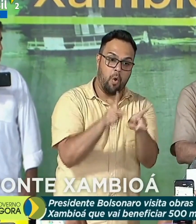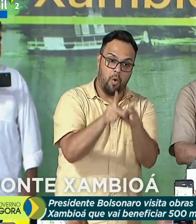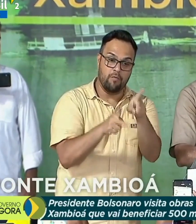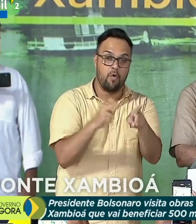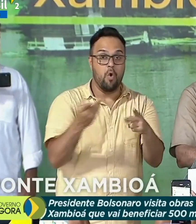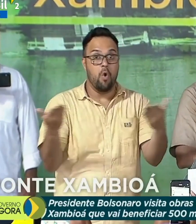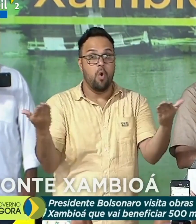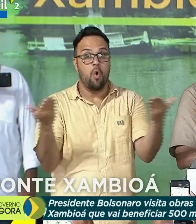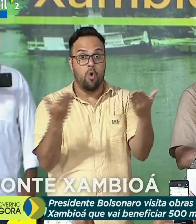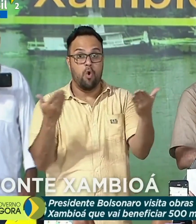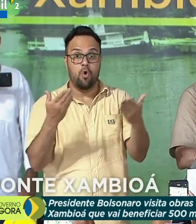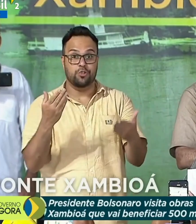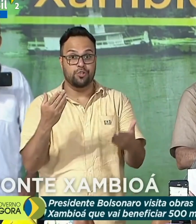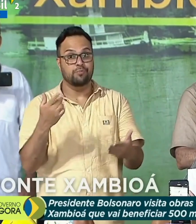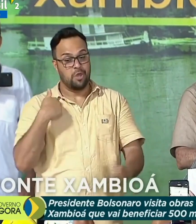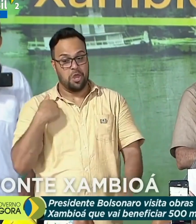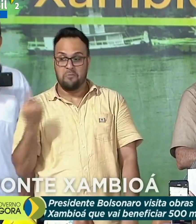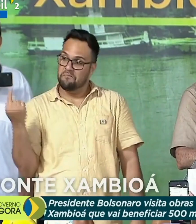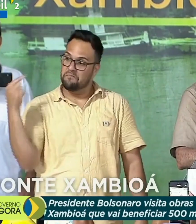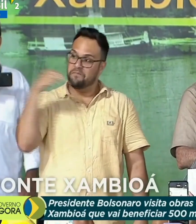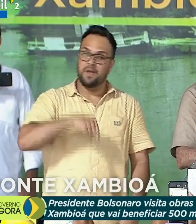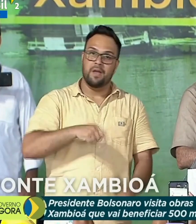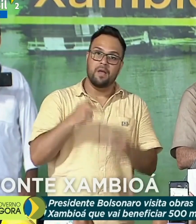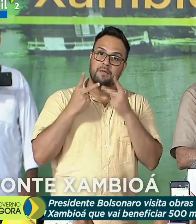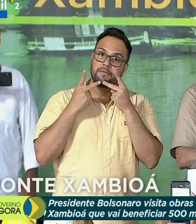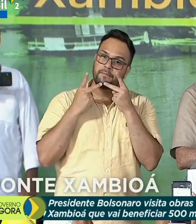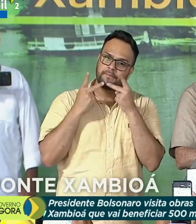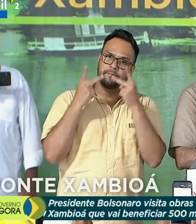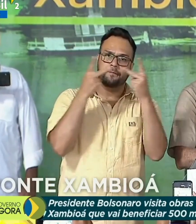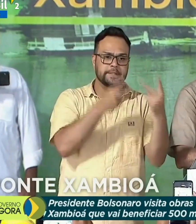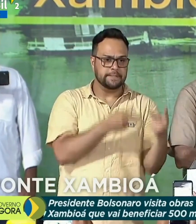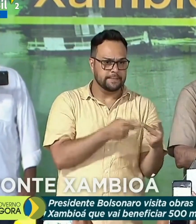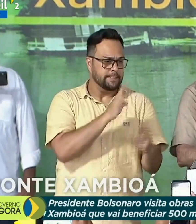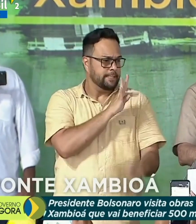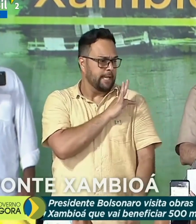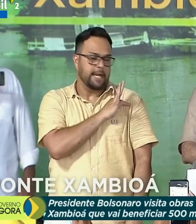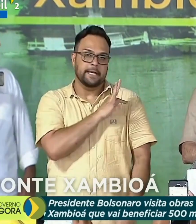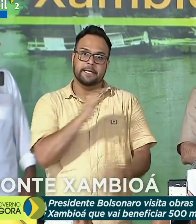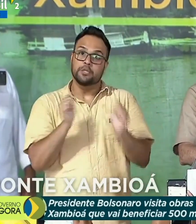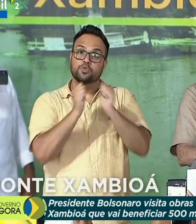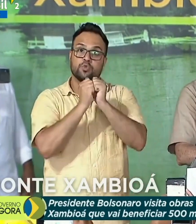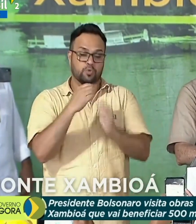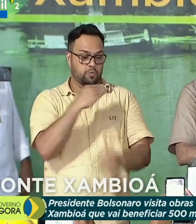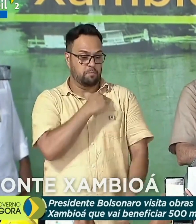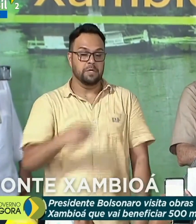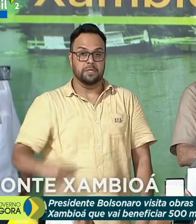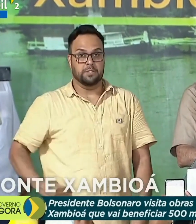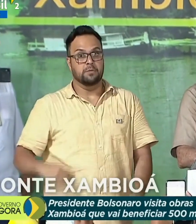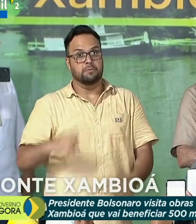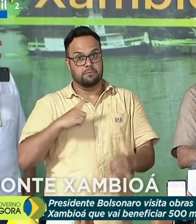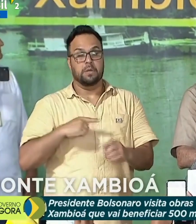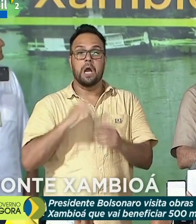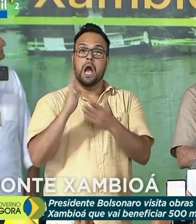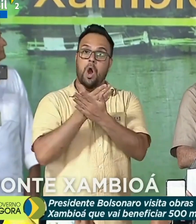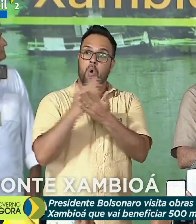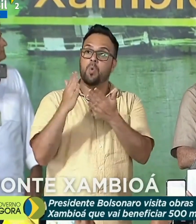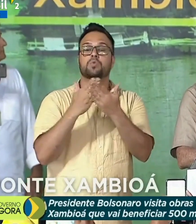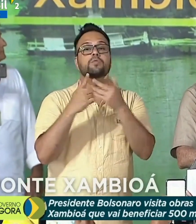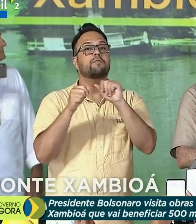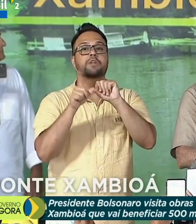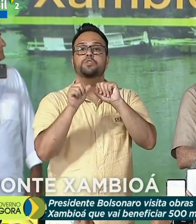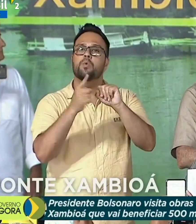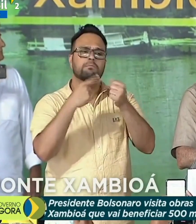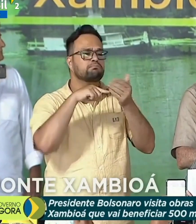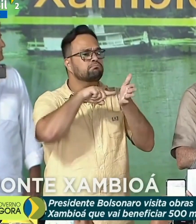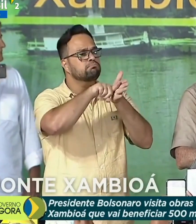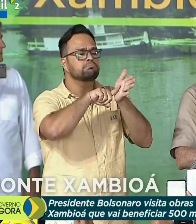Hoje passamos por aqui, uma visita técnica com alguns ministros. Valeu. Vistoriando